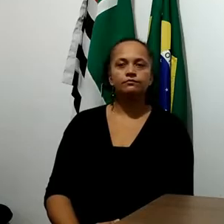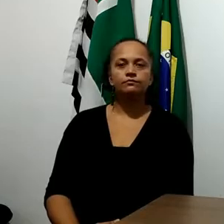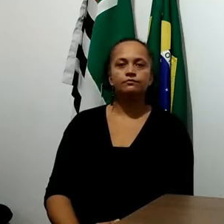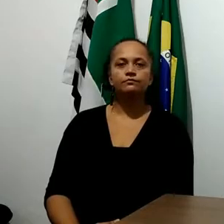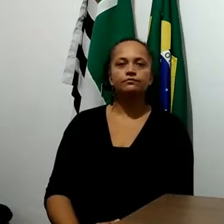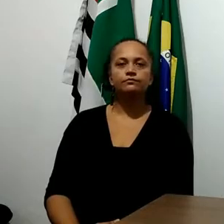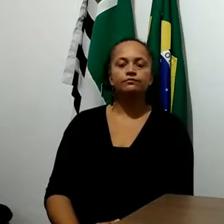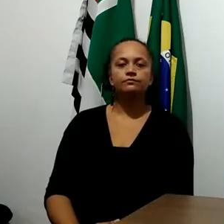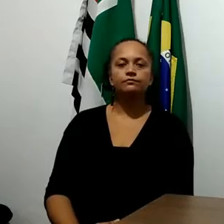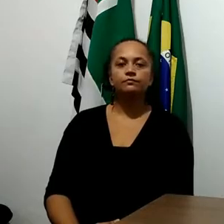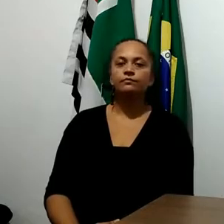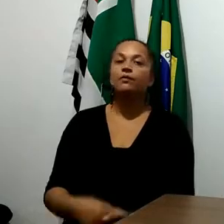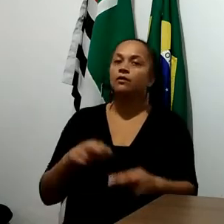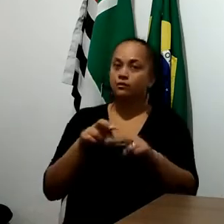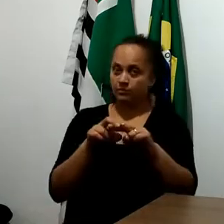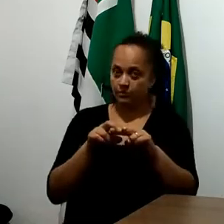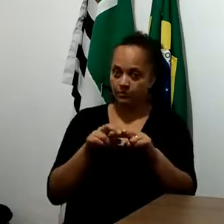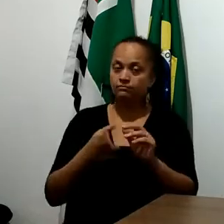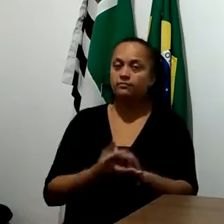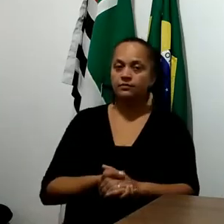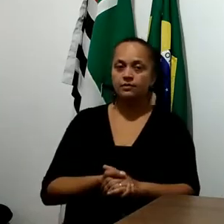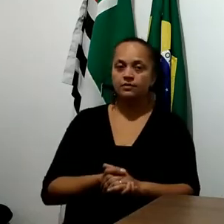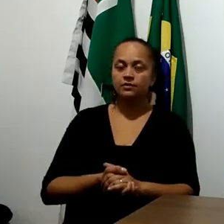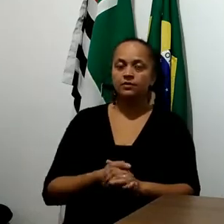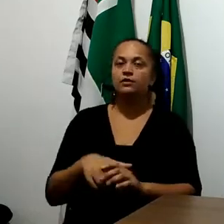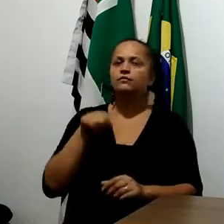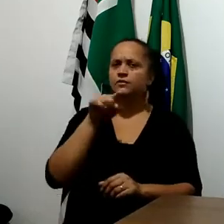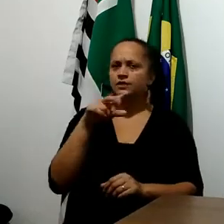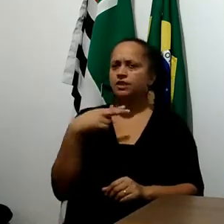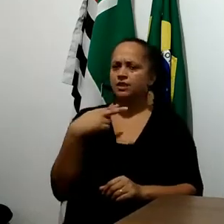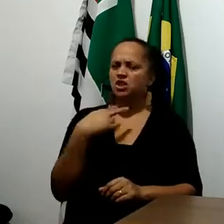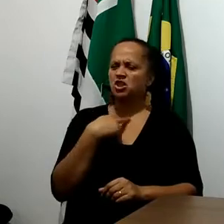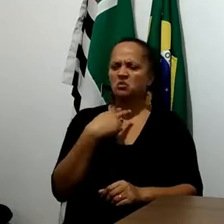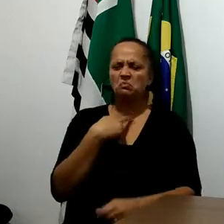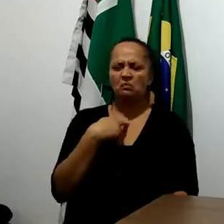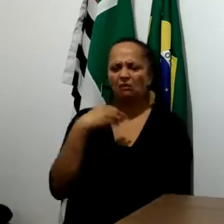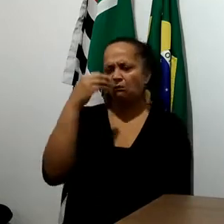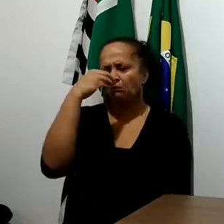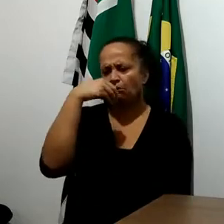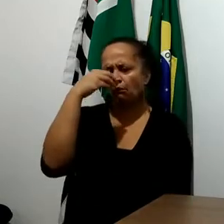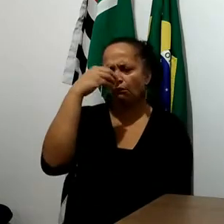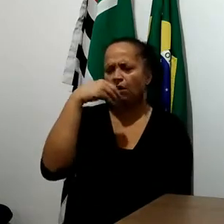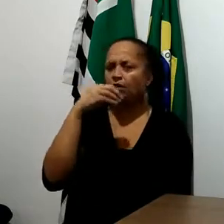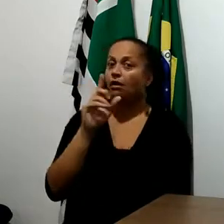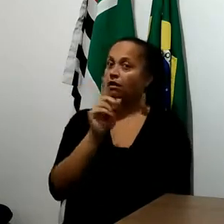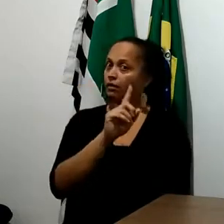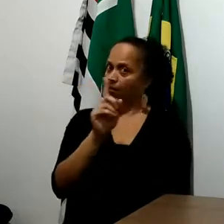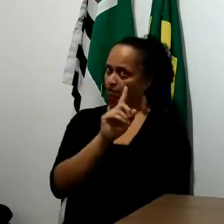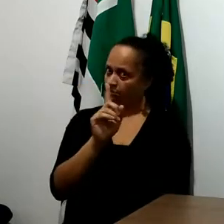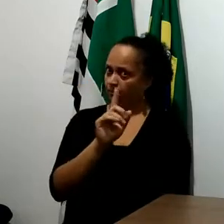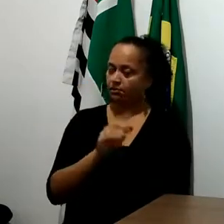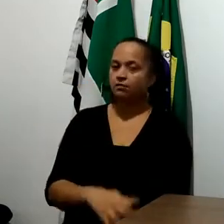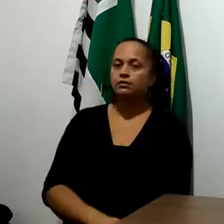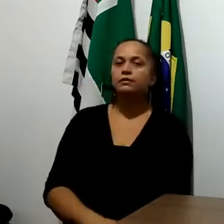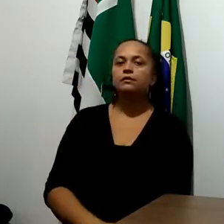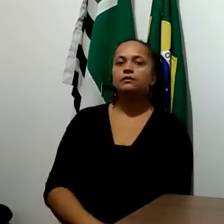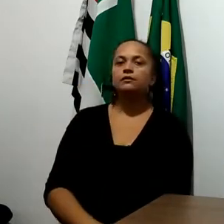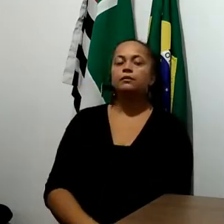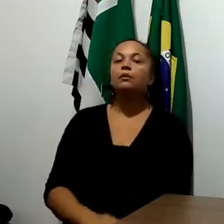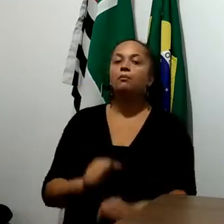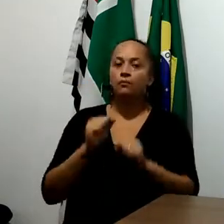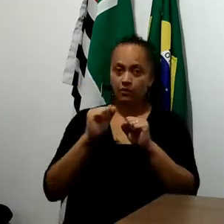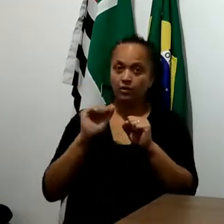Diz assim, ó: por isso, não desanimamos, pelo contrário, mesmo que o nosso homem exterior